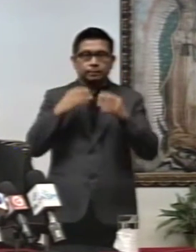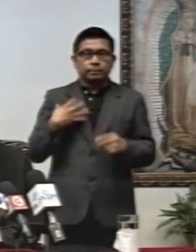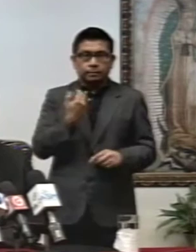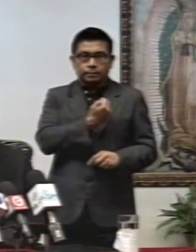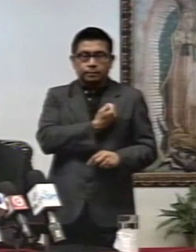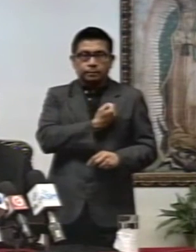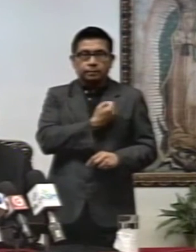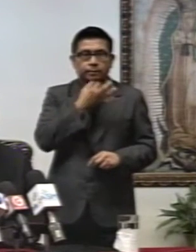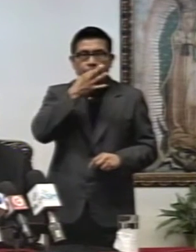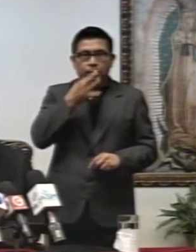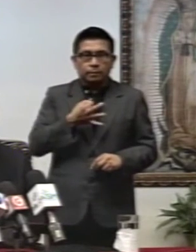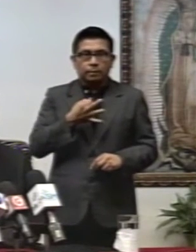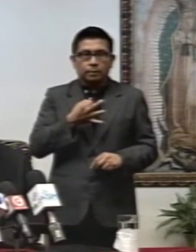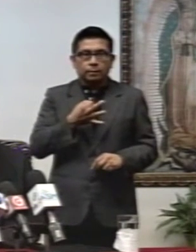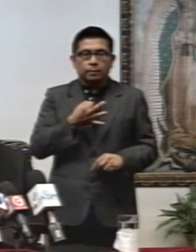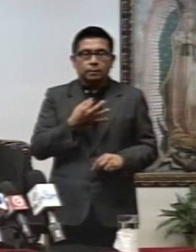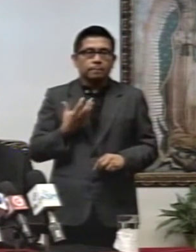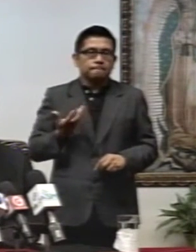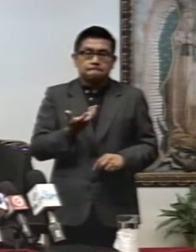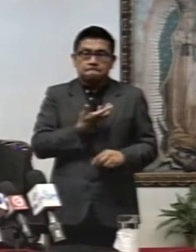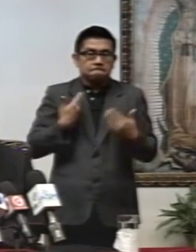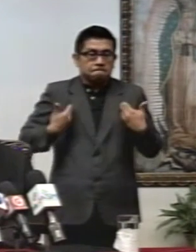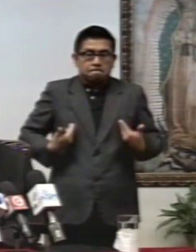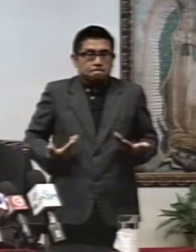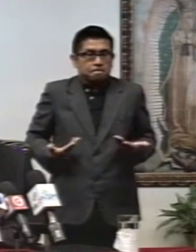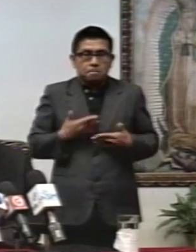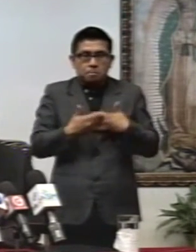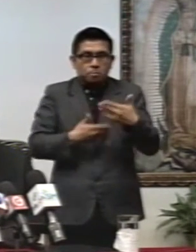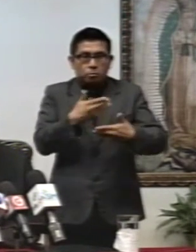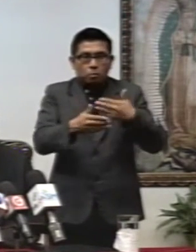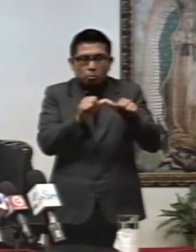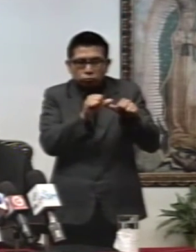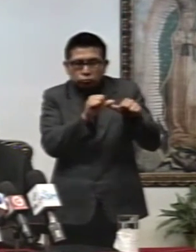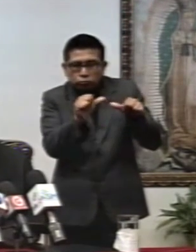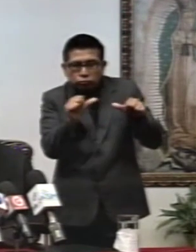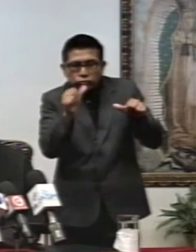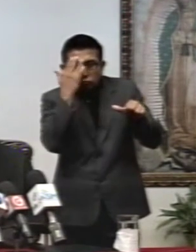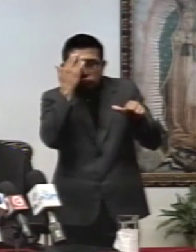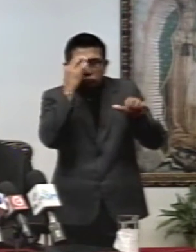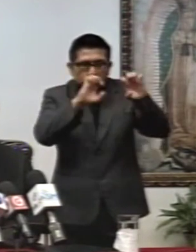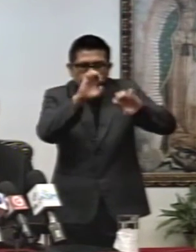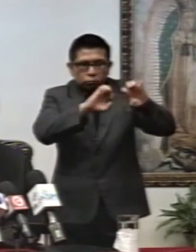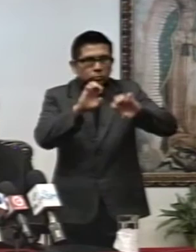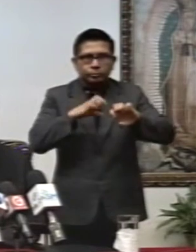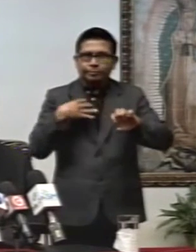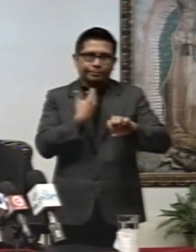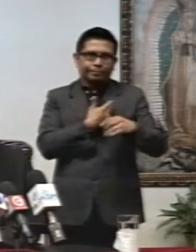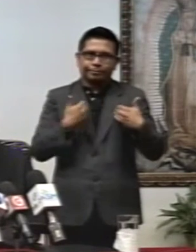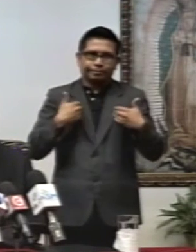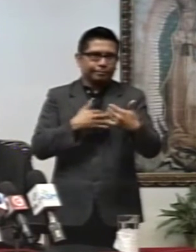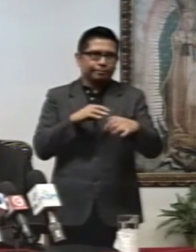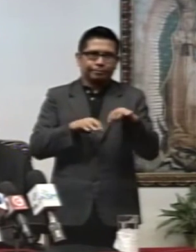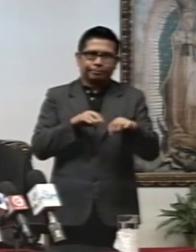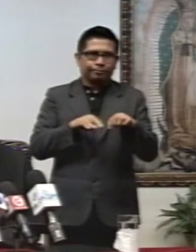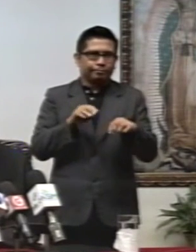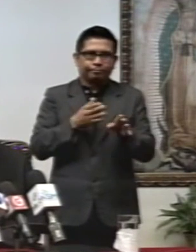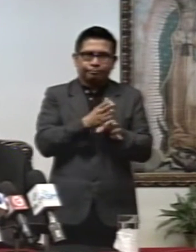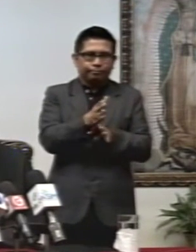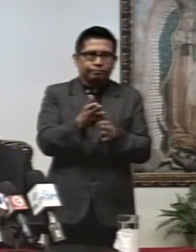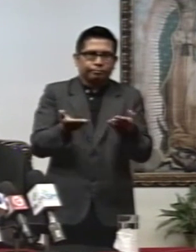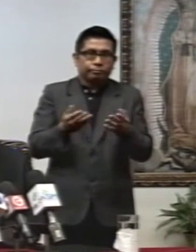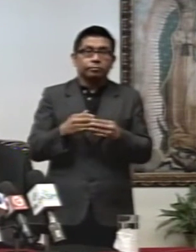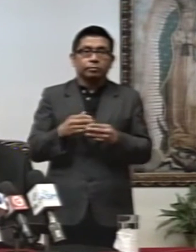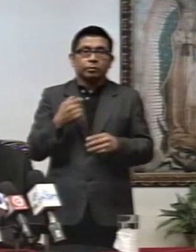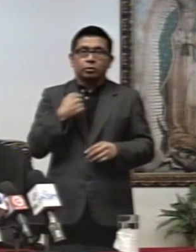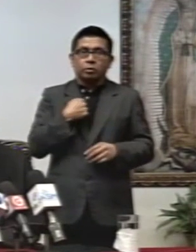Nosotros en realidad no tenemos mecanismos de medición. Yo faltaría